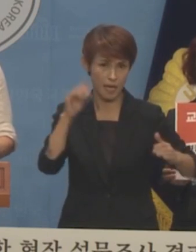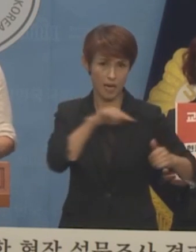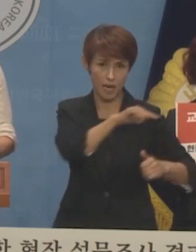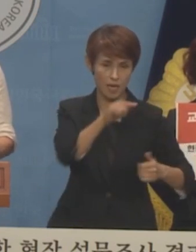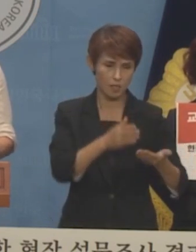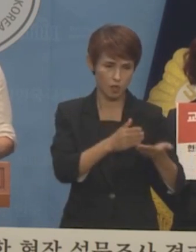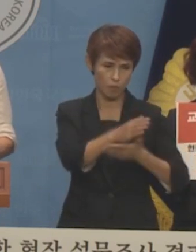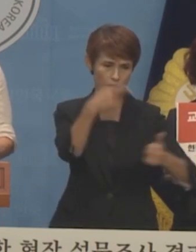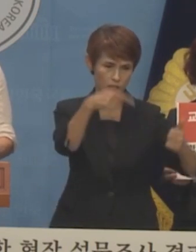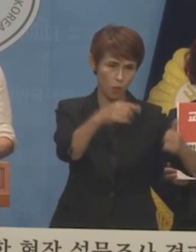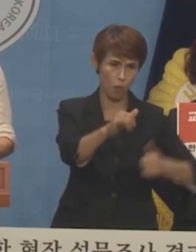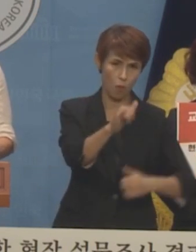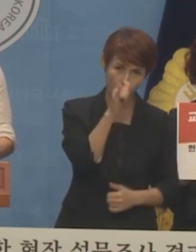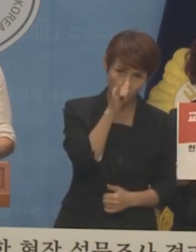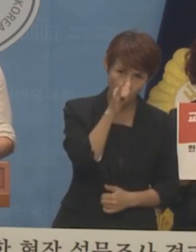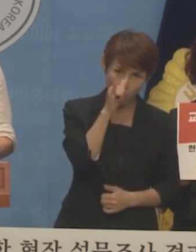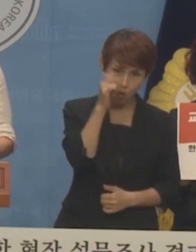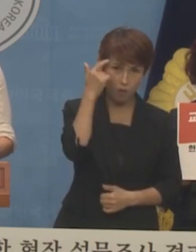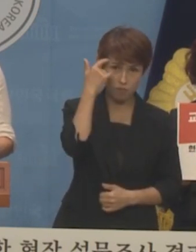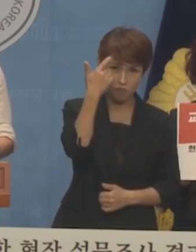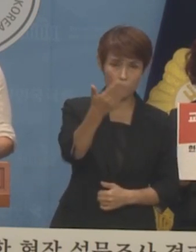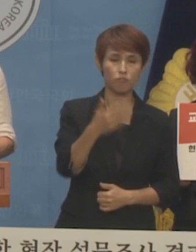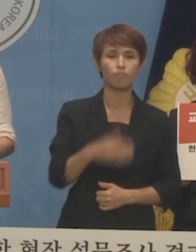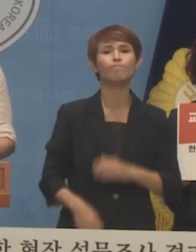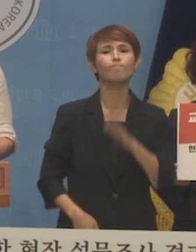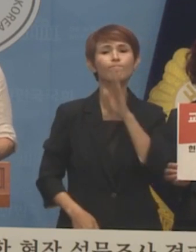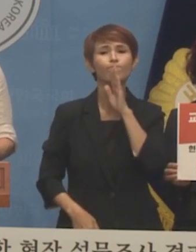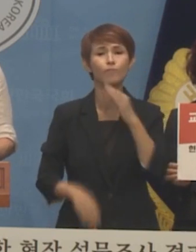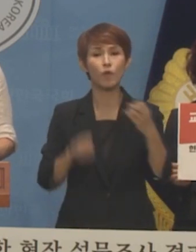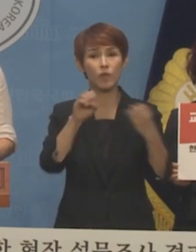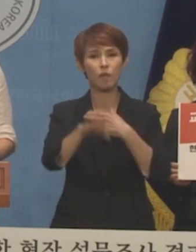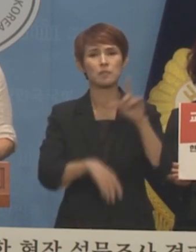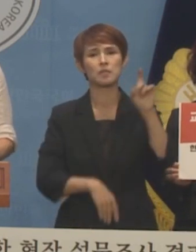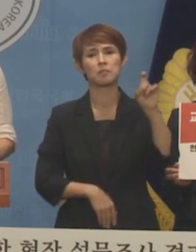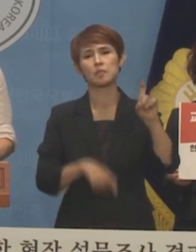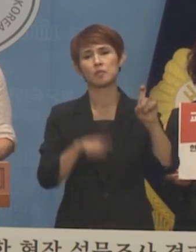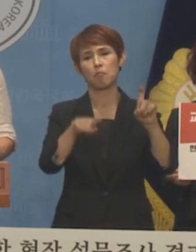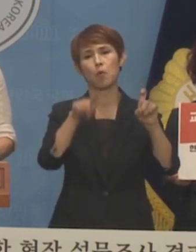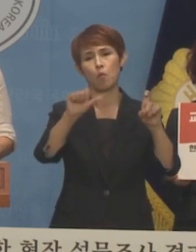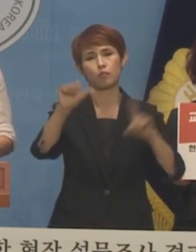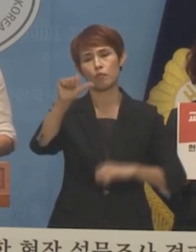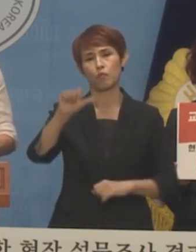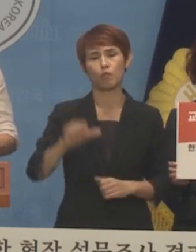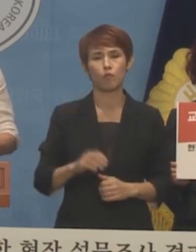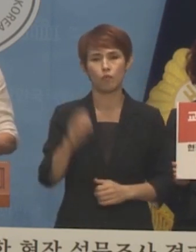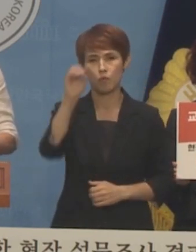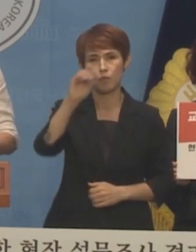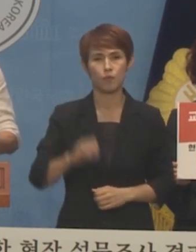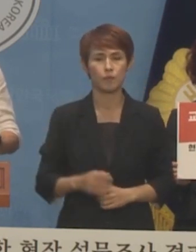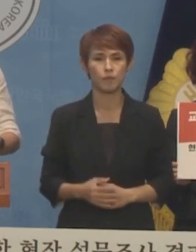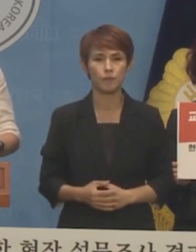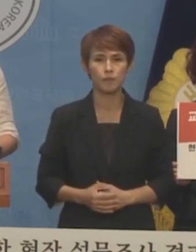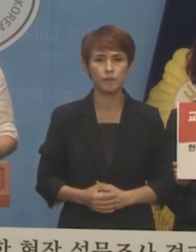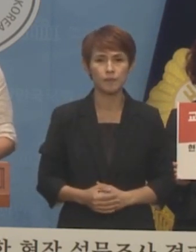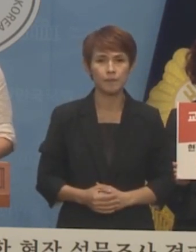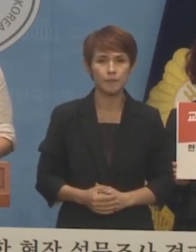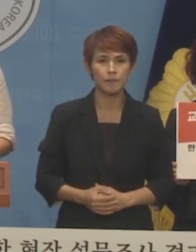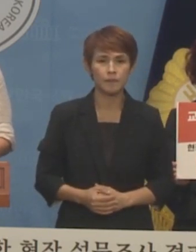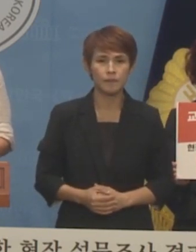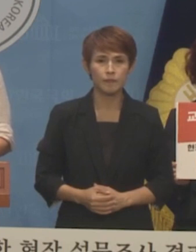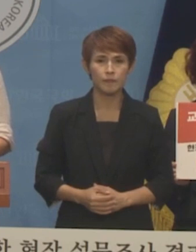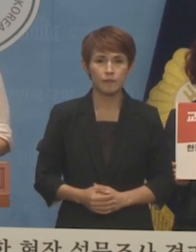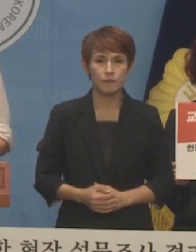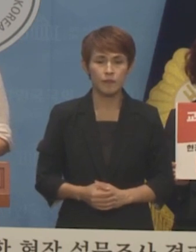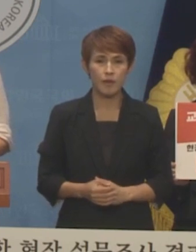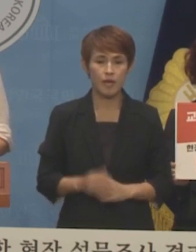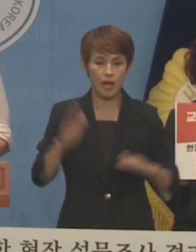전문적 지도가 이루어지고 있느냐는 질문에 대해 그렇다고 응답한 비율도 11.5%에 그쳤습니다. 결국